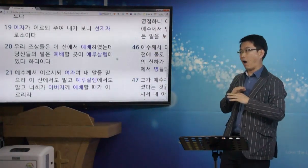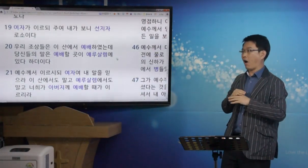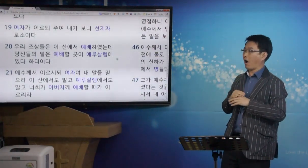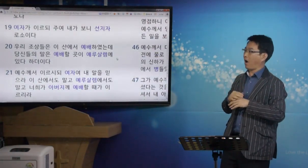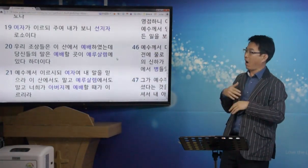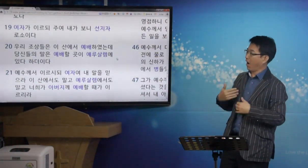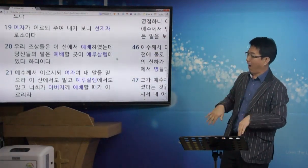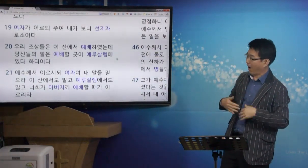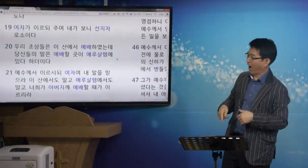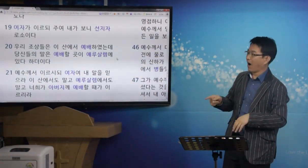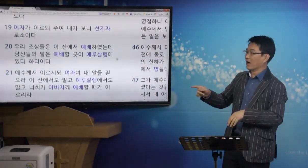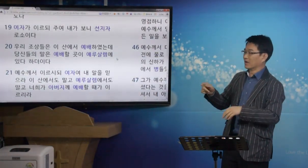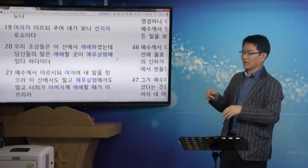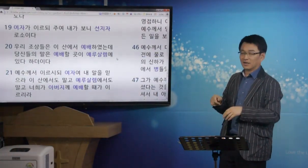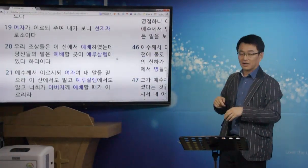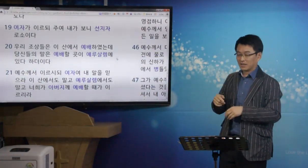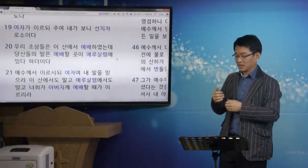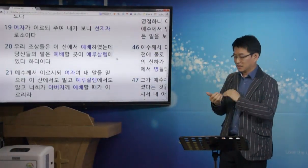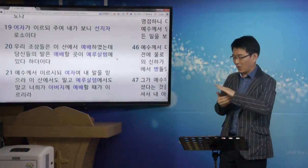오, 신기하네. 오.